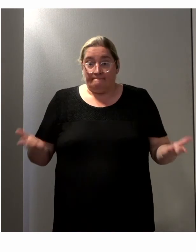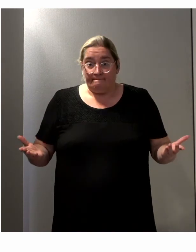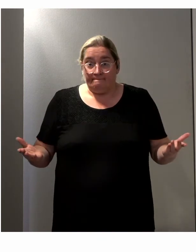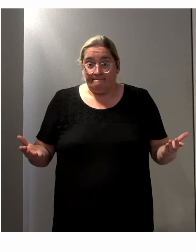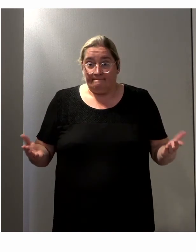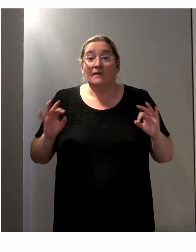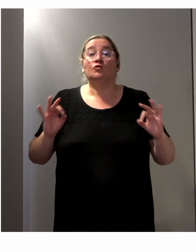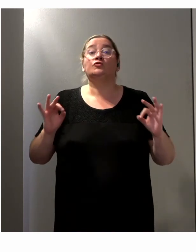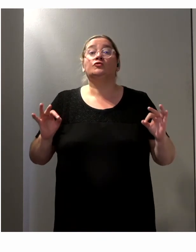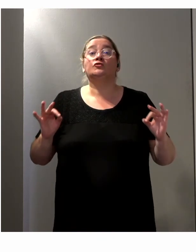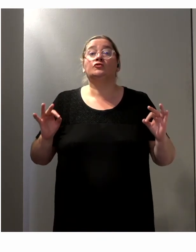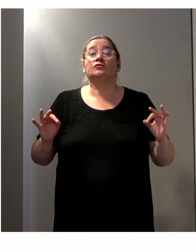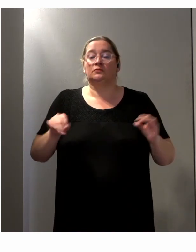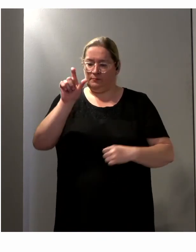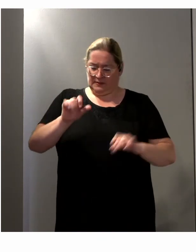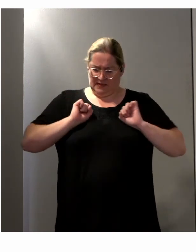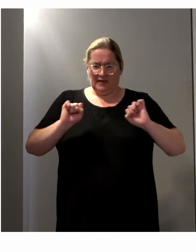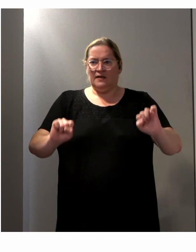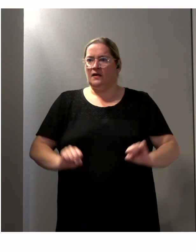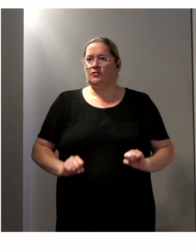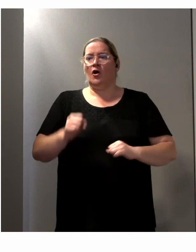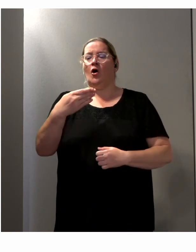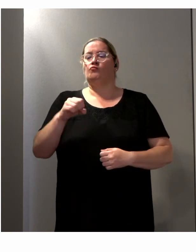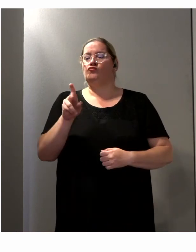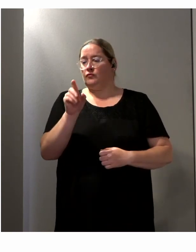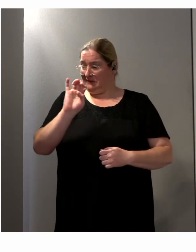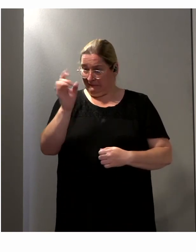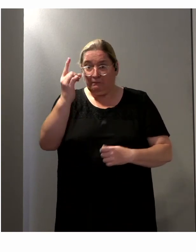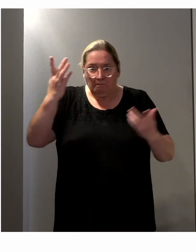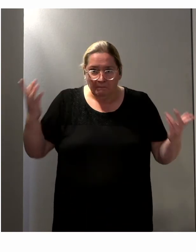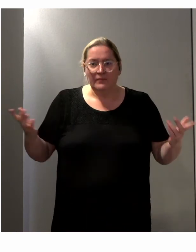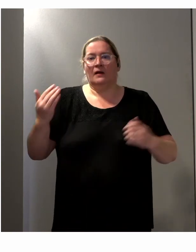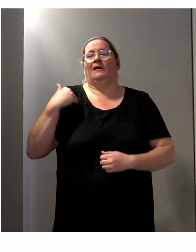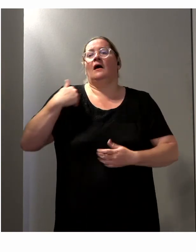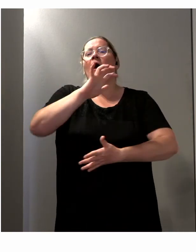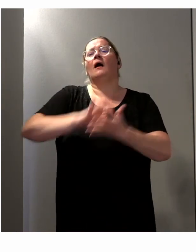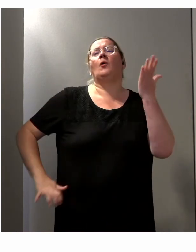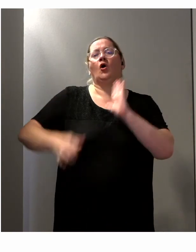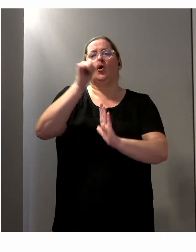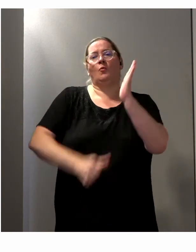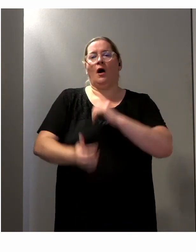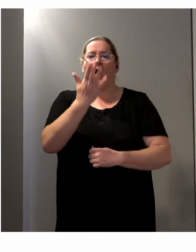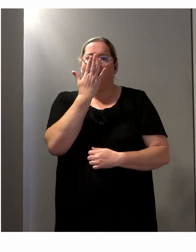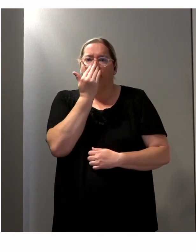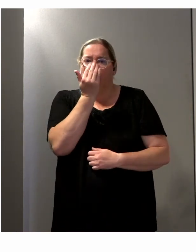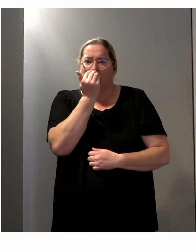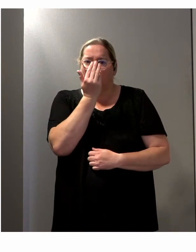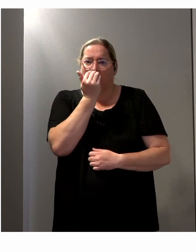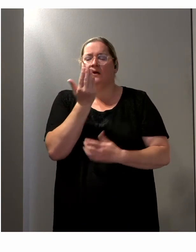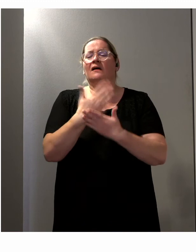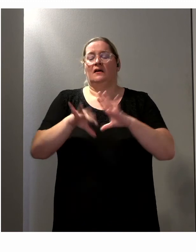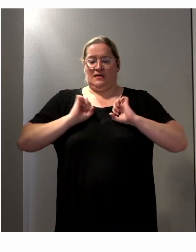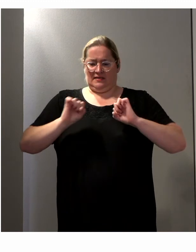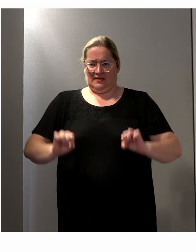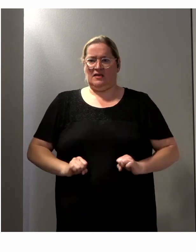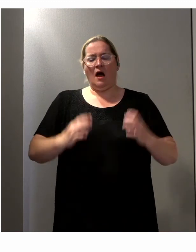proposait d'explorer le sénateur Mouillet dans son rapport en février dernier, dans le cadre de la première lecture au Sénat